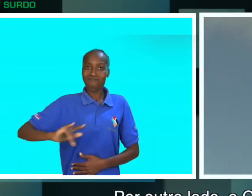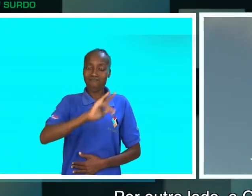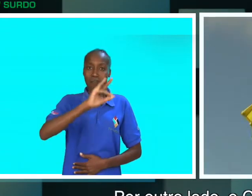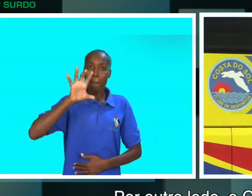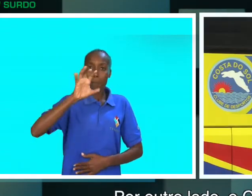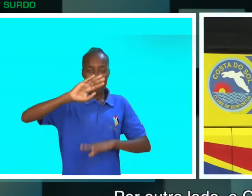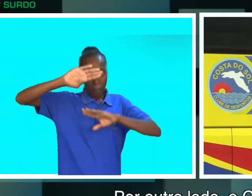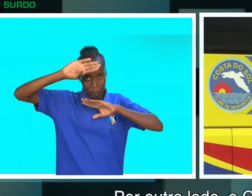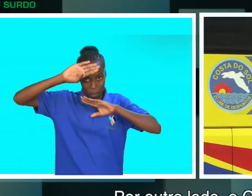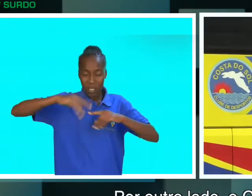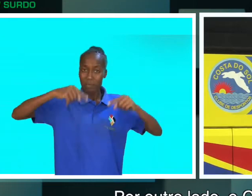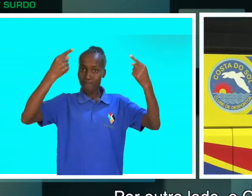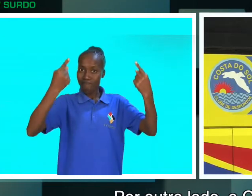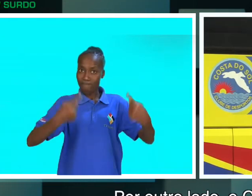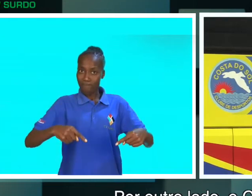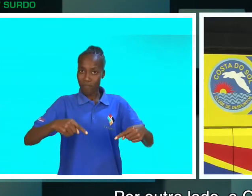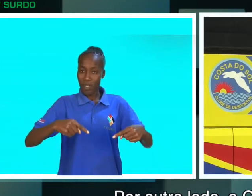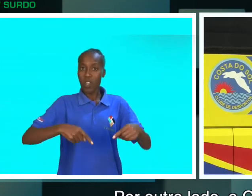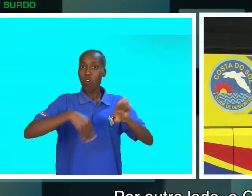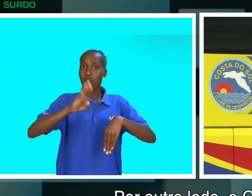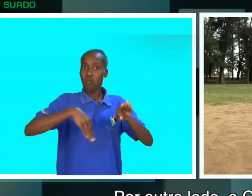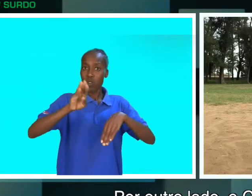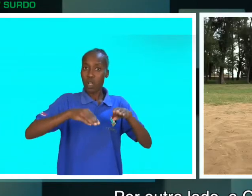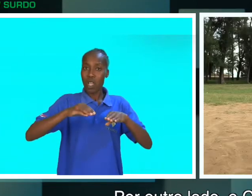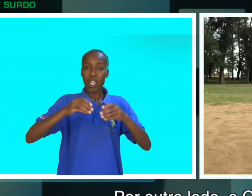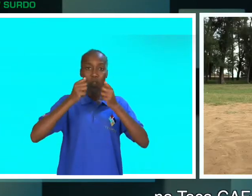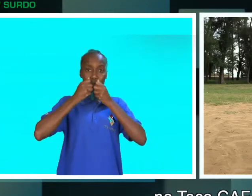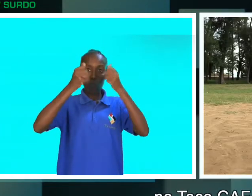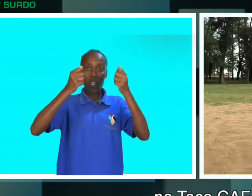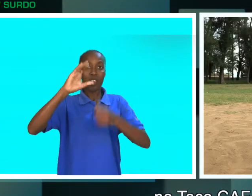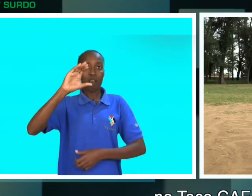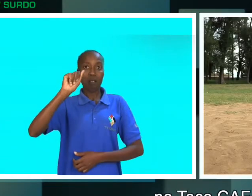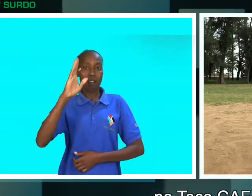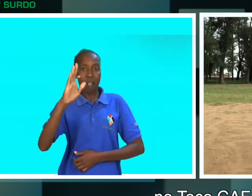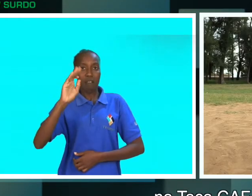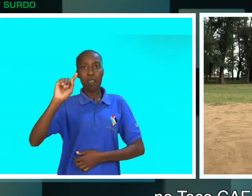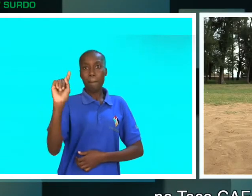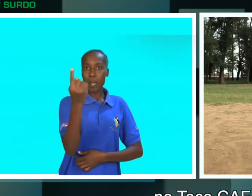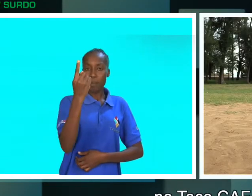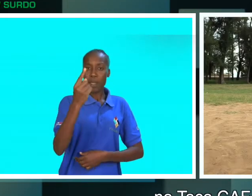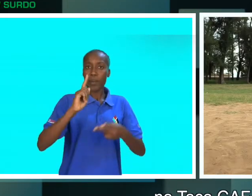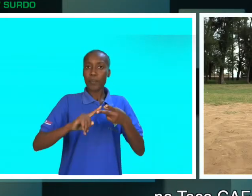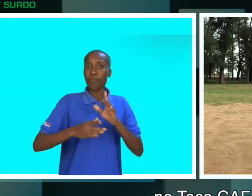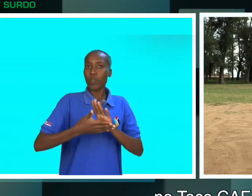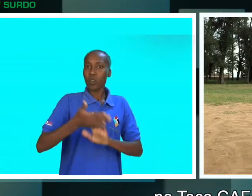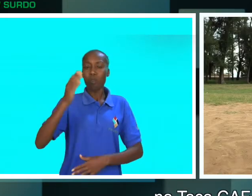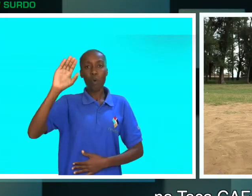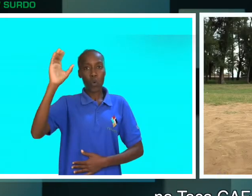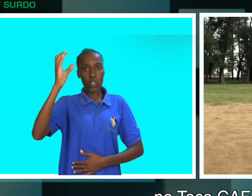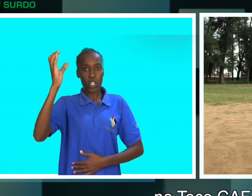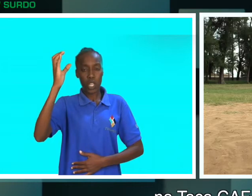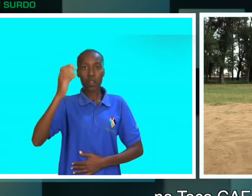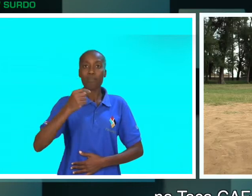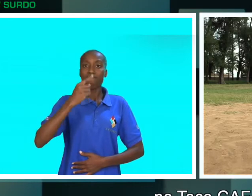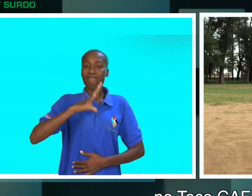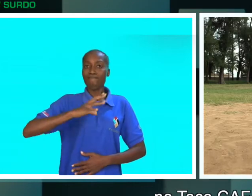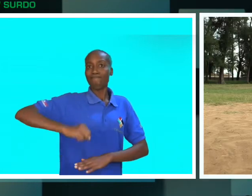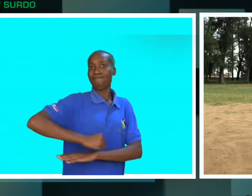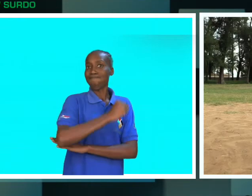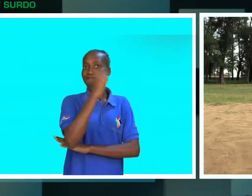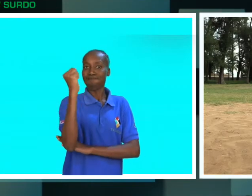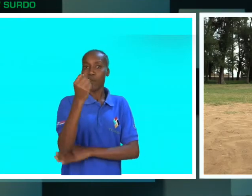Sol desloga-se à Bozzona para adifrontar o Galaxy Futebol Clube na Taça Caf. Na primeira mão, os canarinhos da